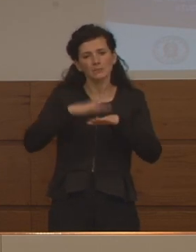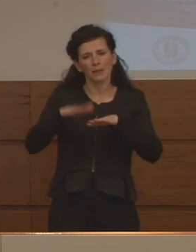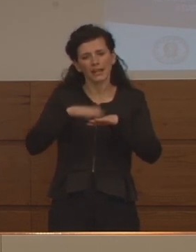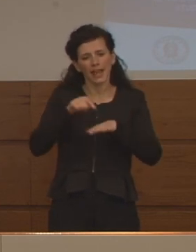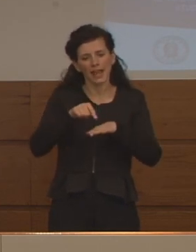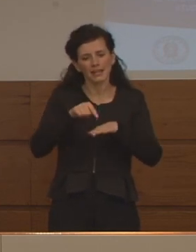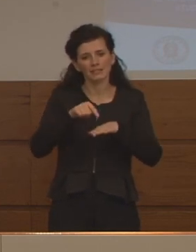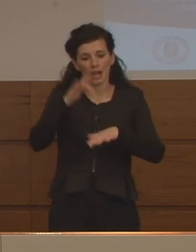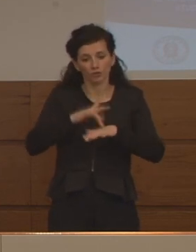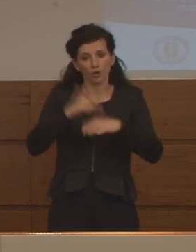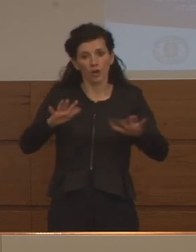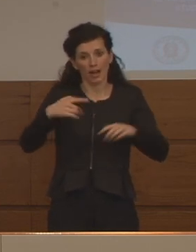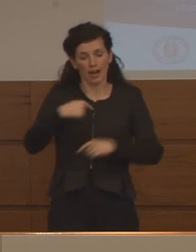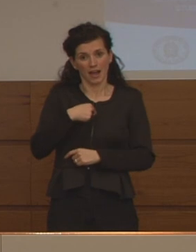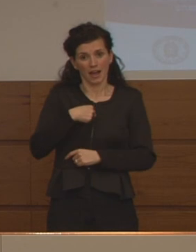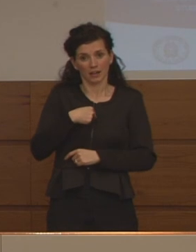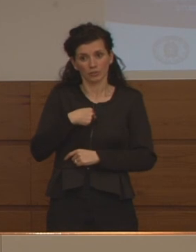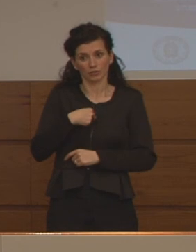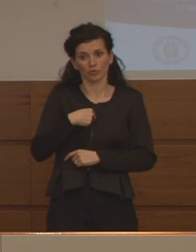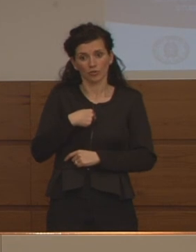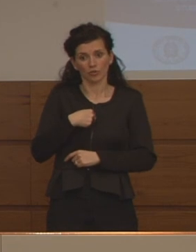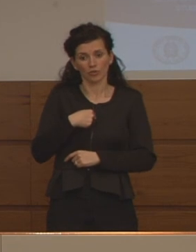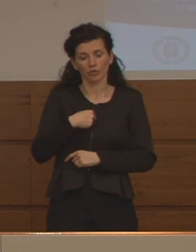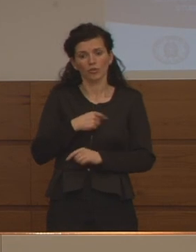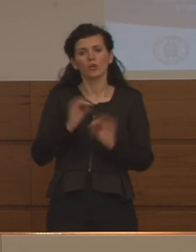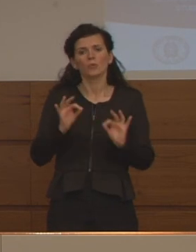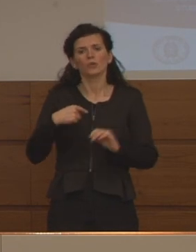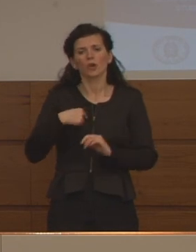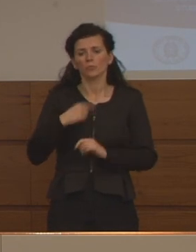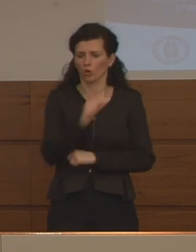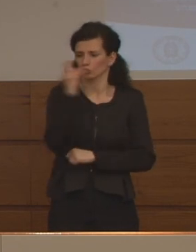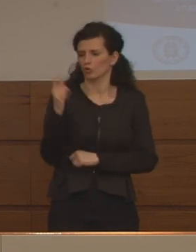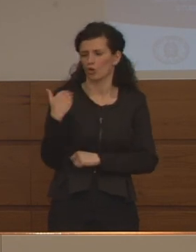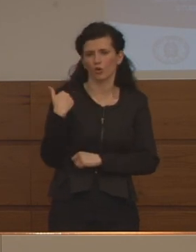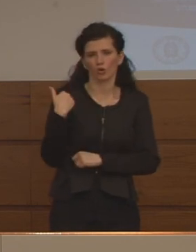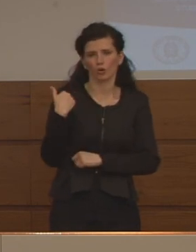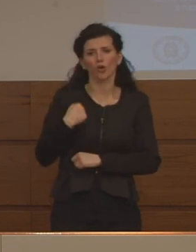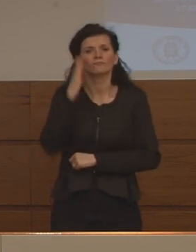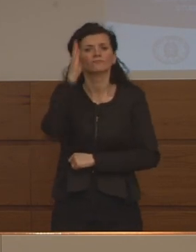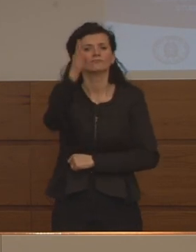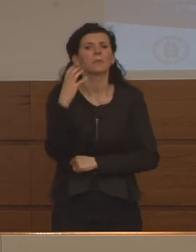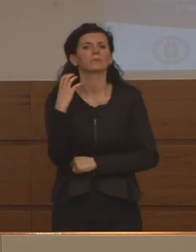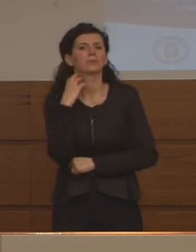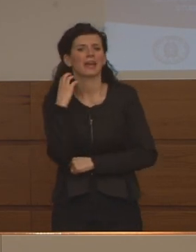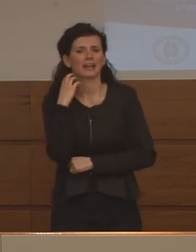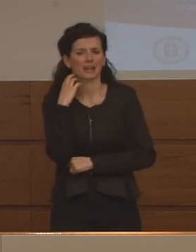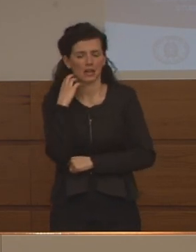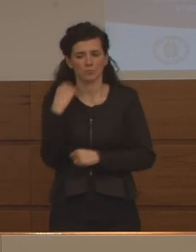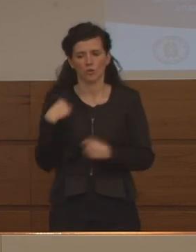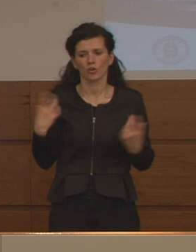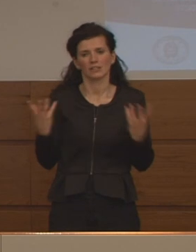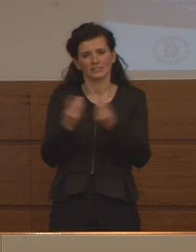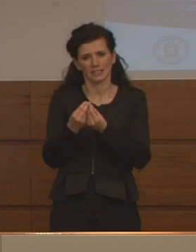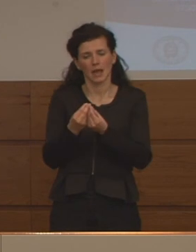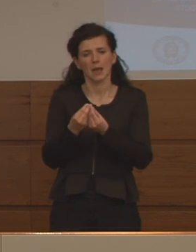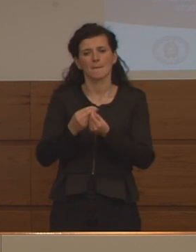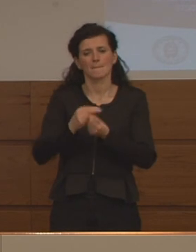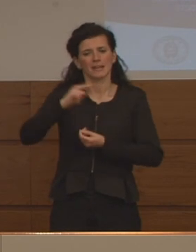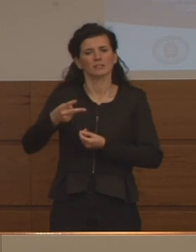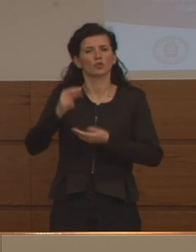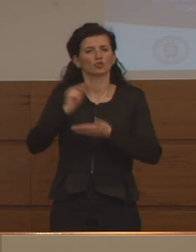vissuto andando qualche giorno fa a bergamo assieme al sottosegretario